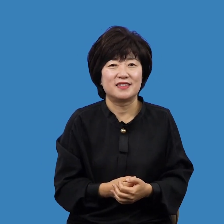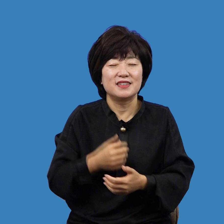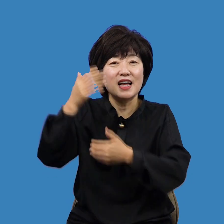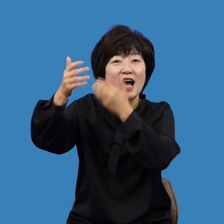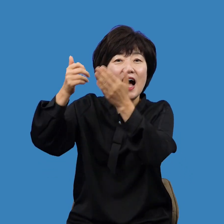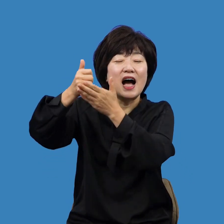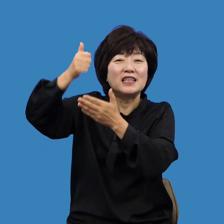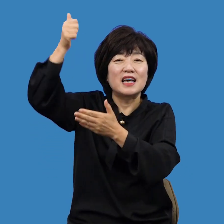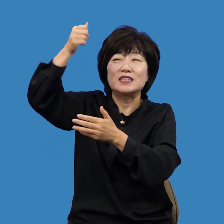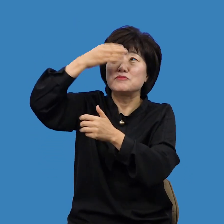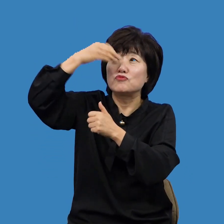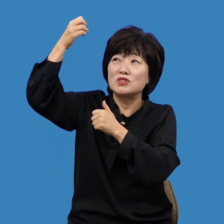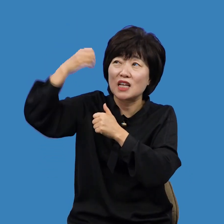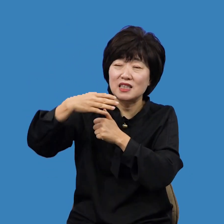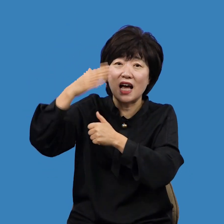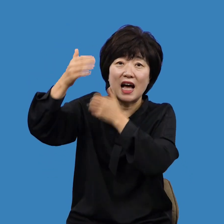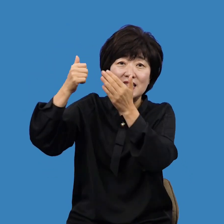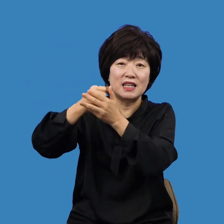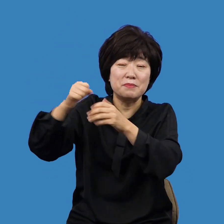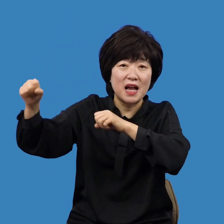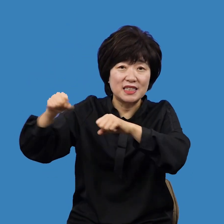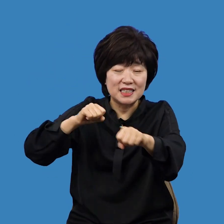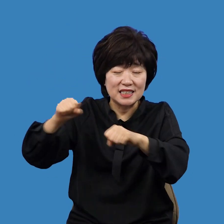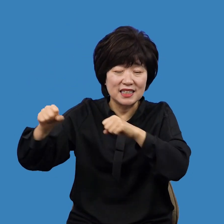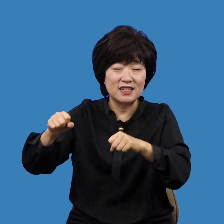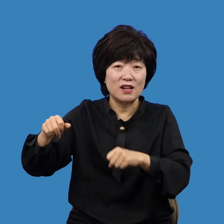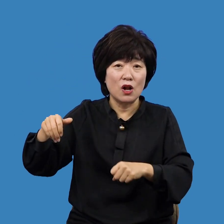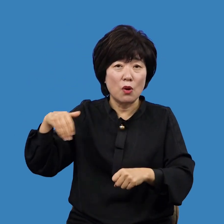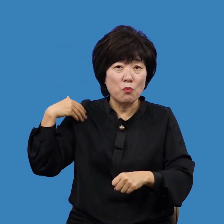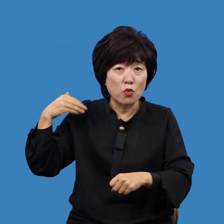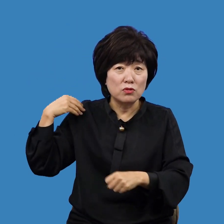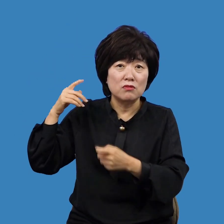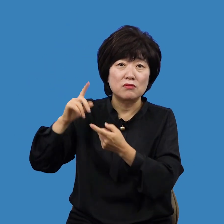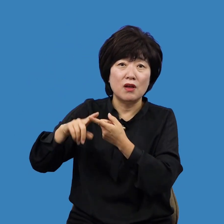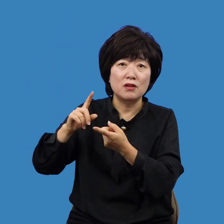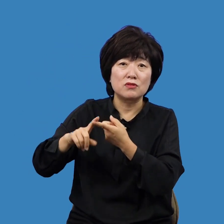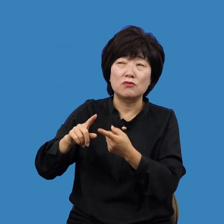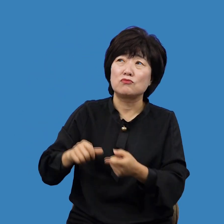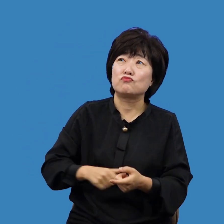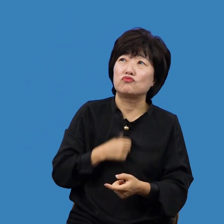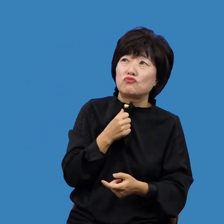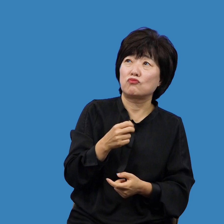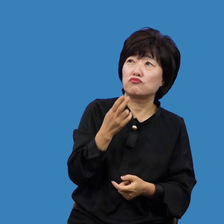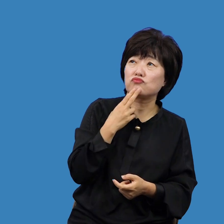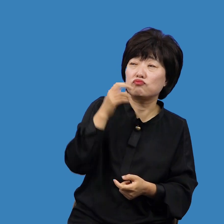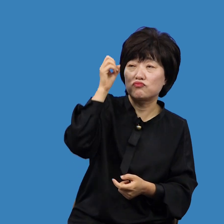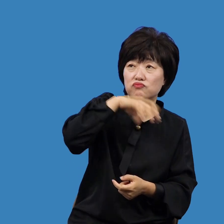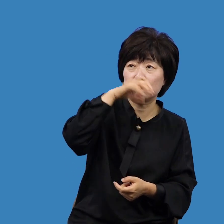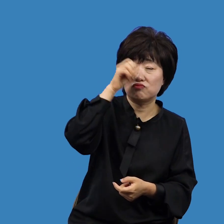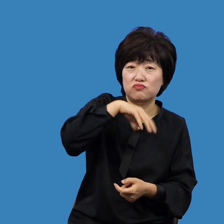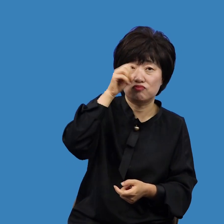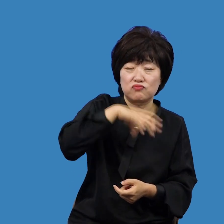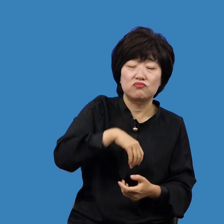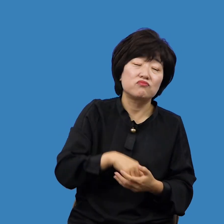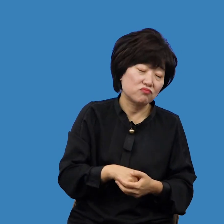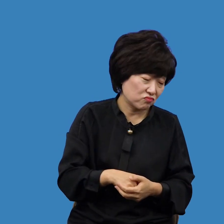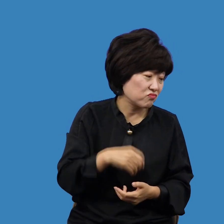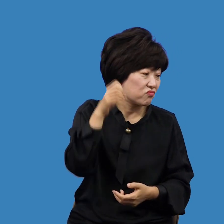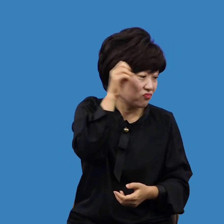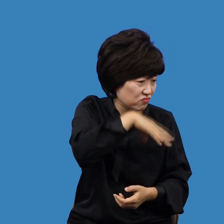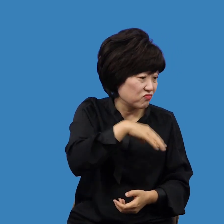하나님이 무시당하거나 하나님이 하신 일을 사람들이 모르고 지나가는 것에 대해서는 별로 분노하지 않습니다. 그냥 그럴 수도